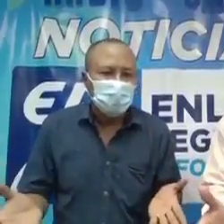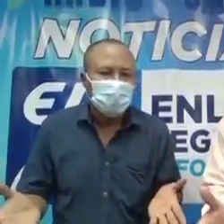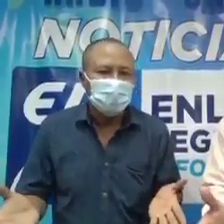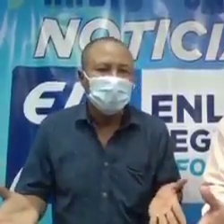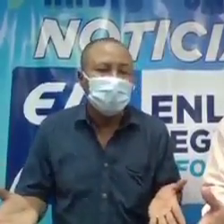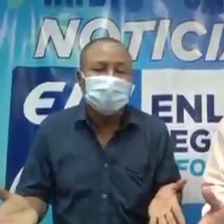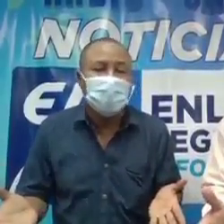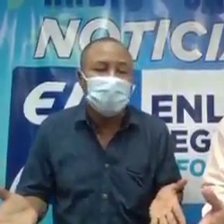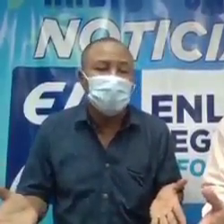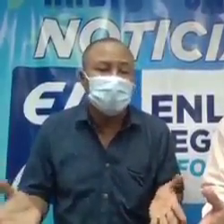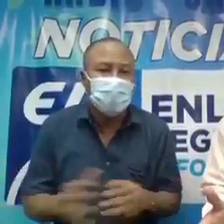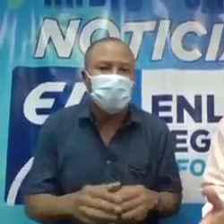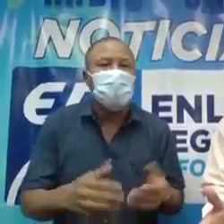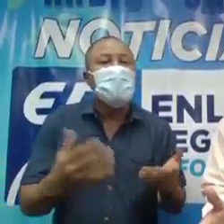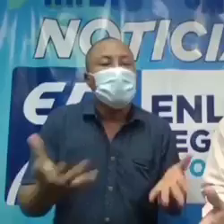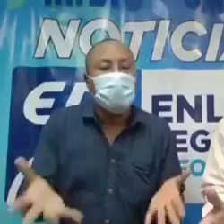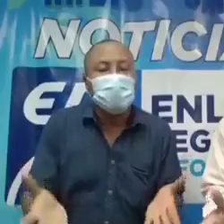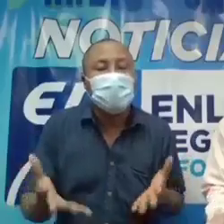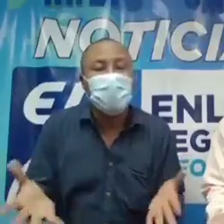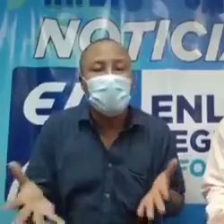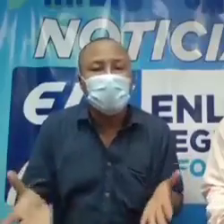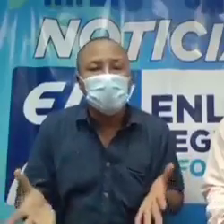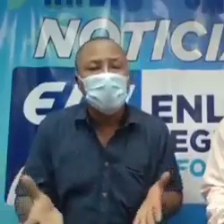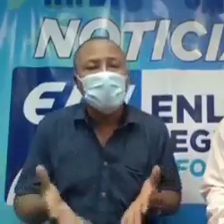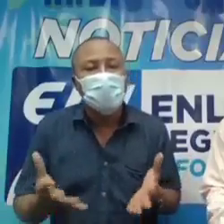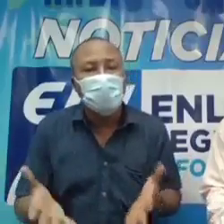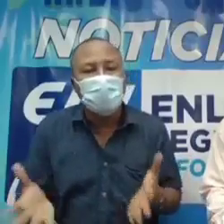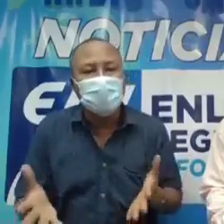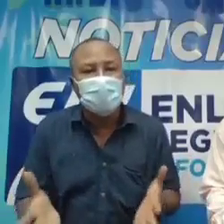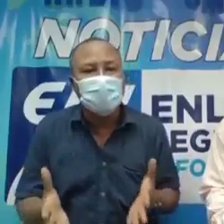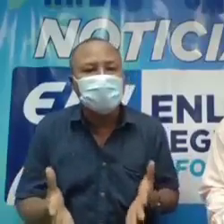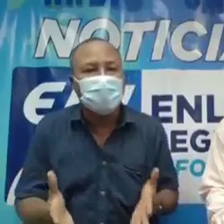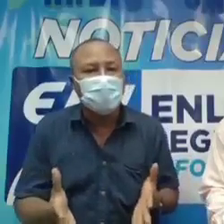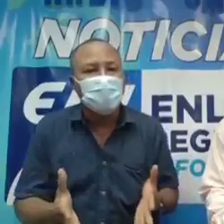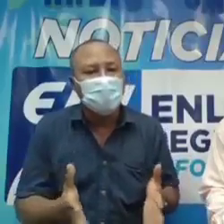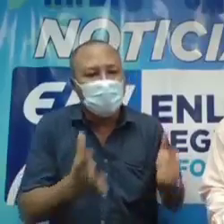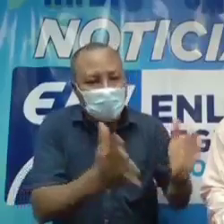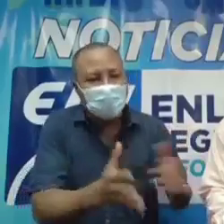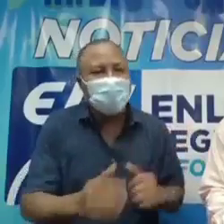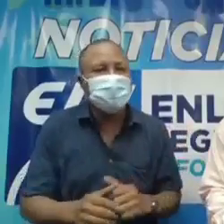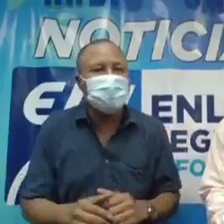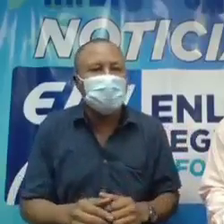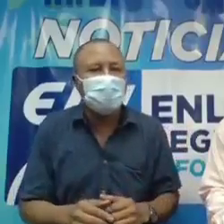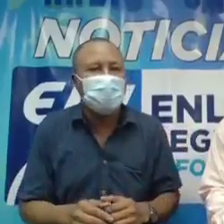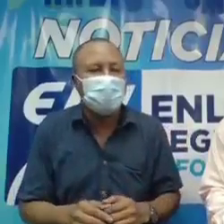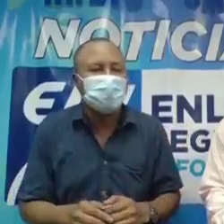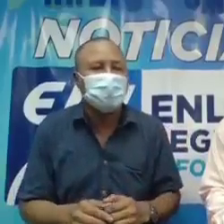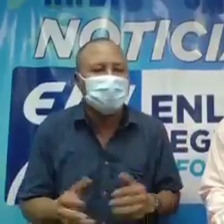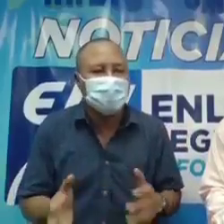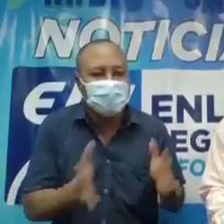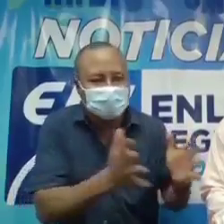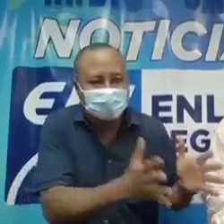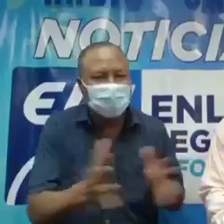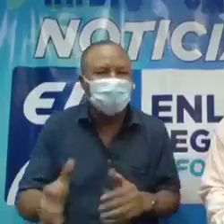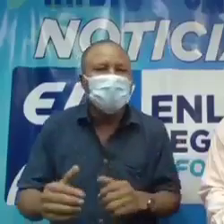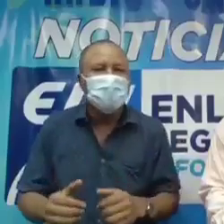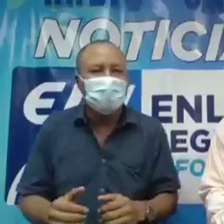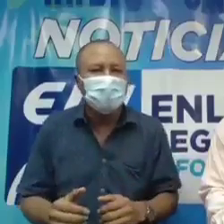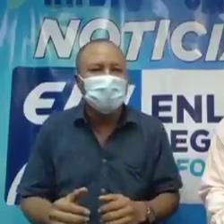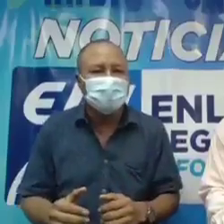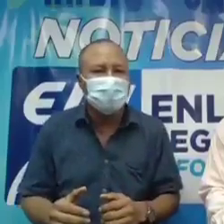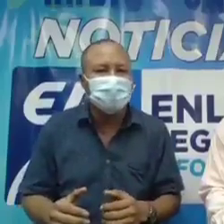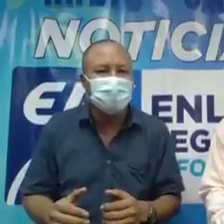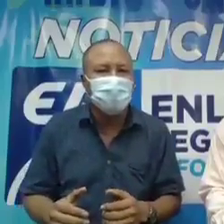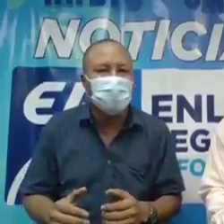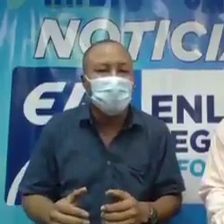se pronunció. Nadie se ha pronunciado. ¿Por qué no fiscalizan la actualización catastral de